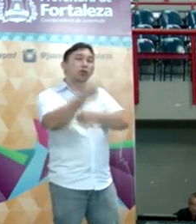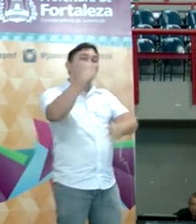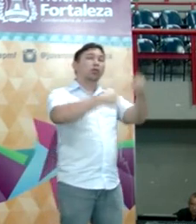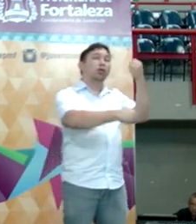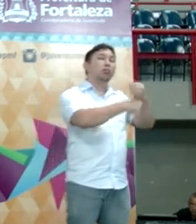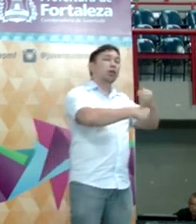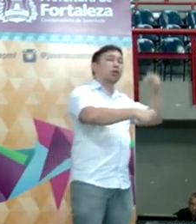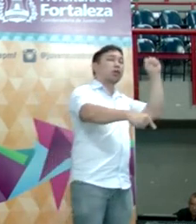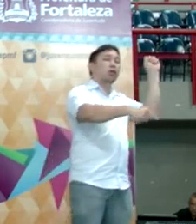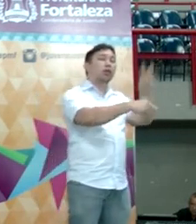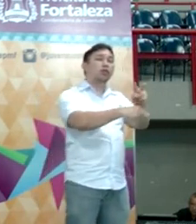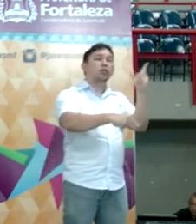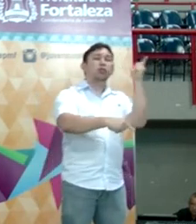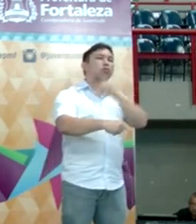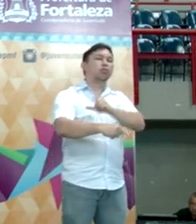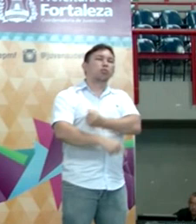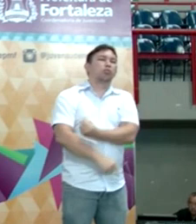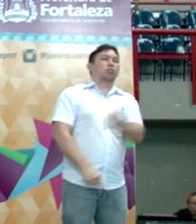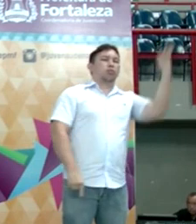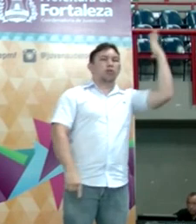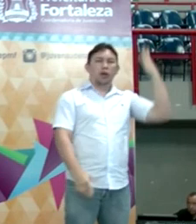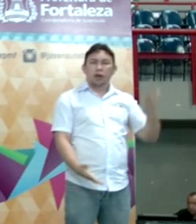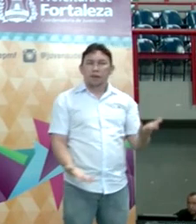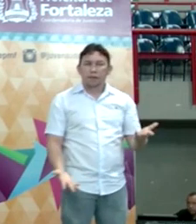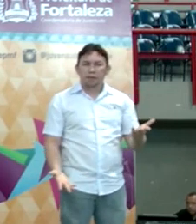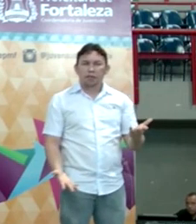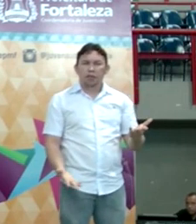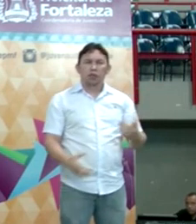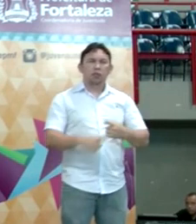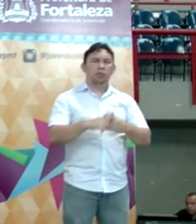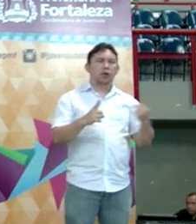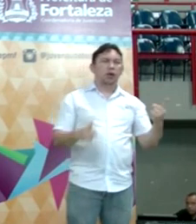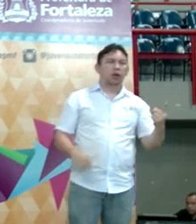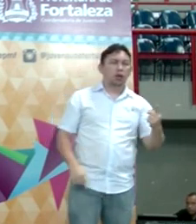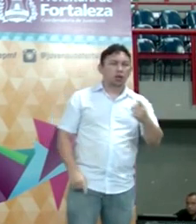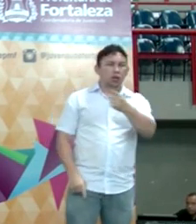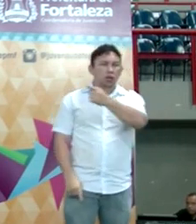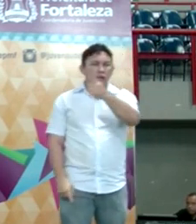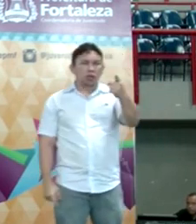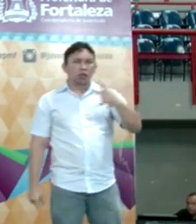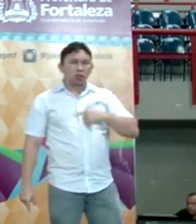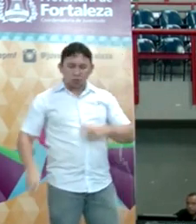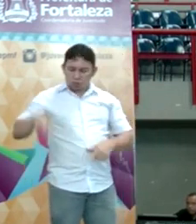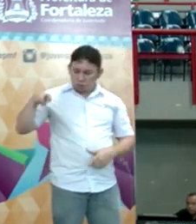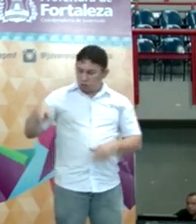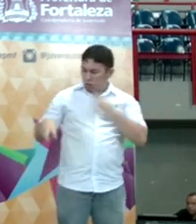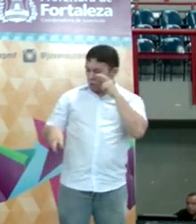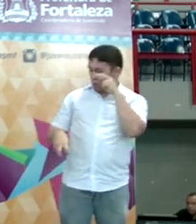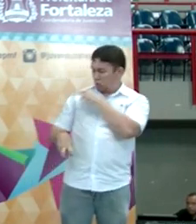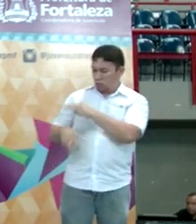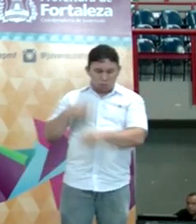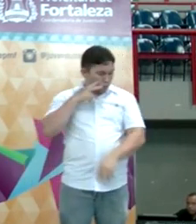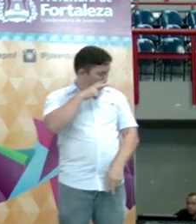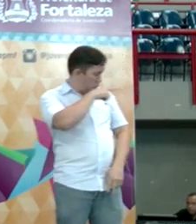foram aprovadas? Várias, né? Agora faça o seguinte, olhe para a pessoa que está do seu lado.